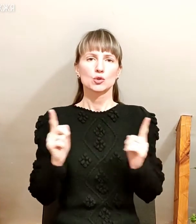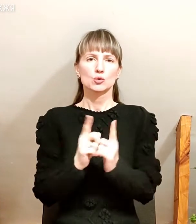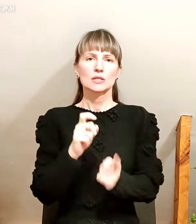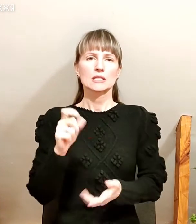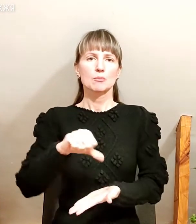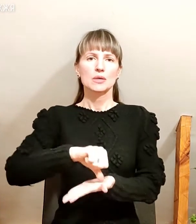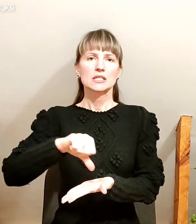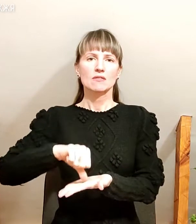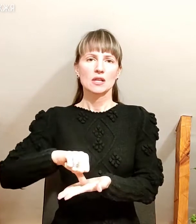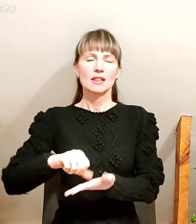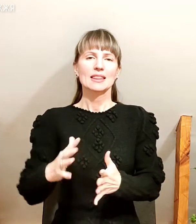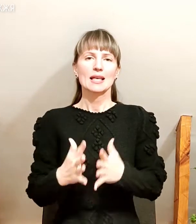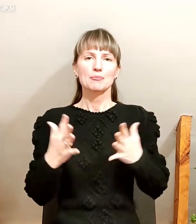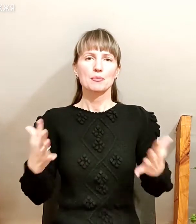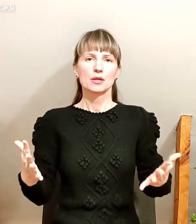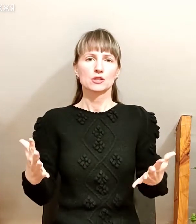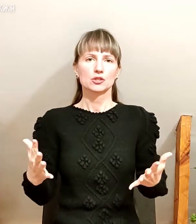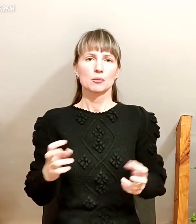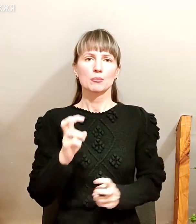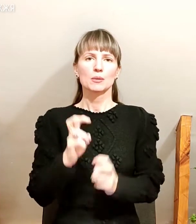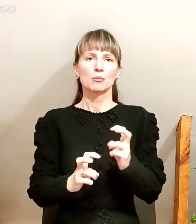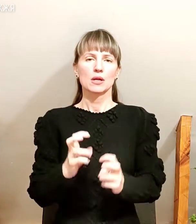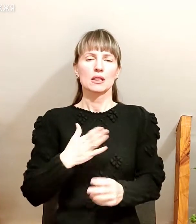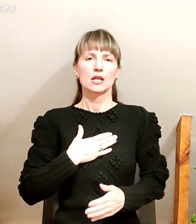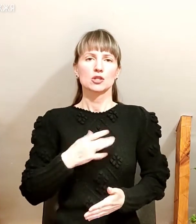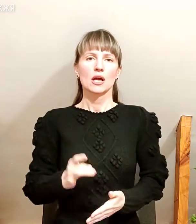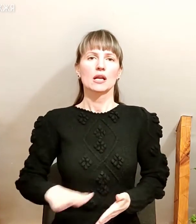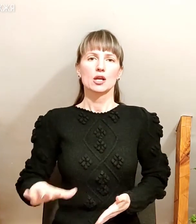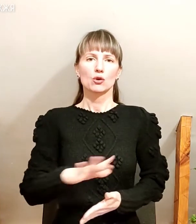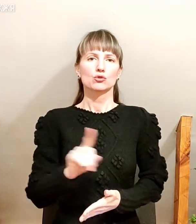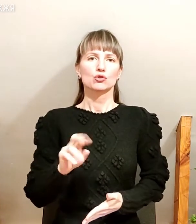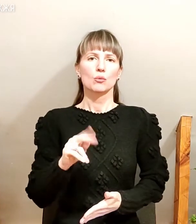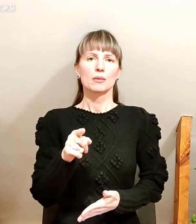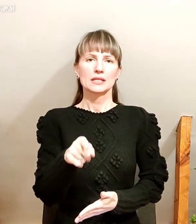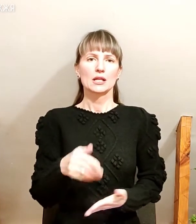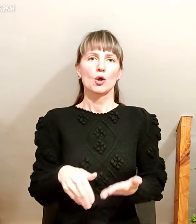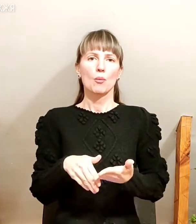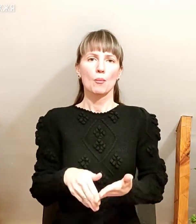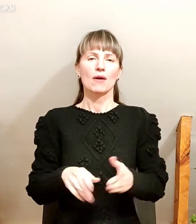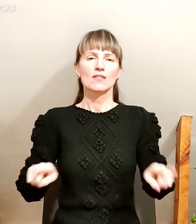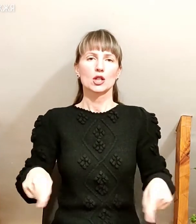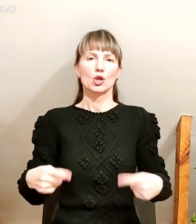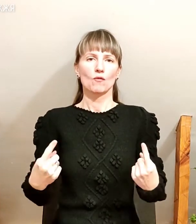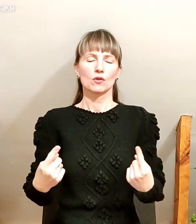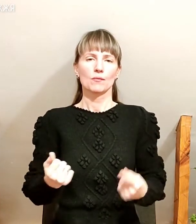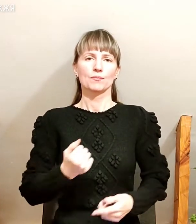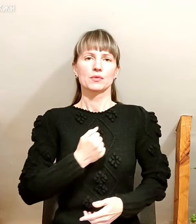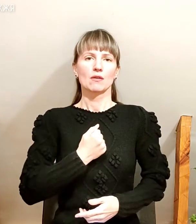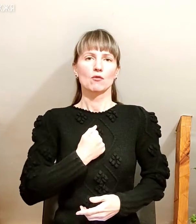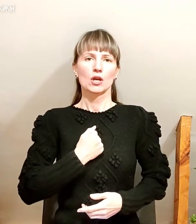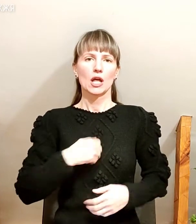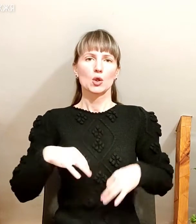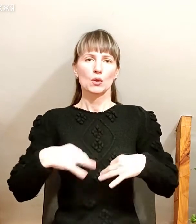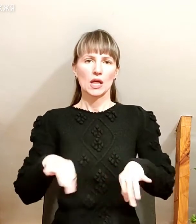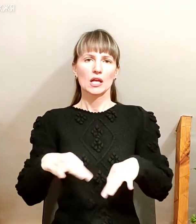представниками найбільших підприємств нашого регіону, аби ті допомагали відновлювати воєнну техніку. Далі прошу пряму